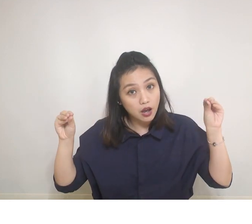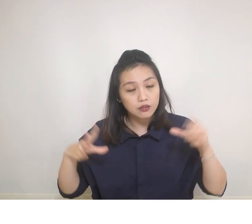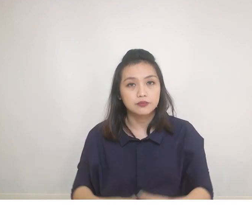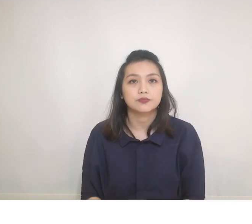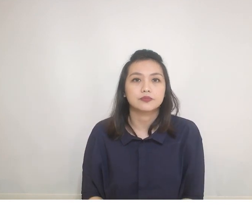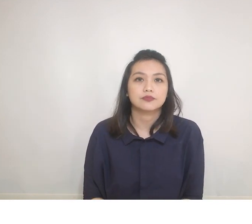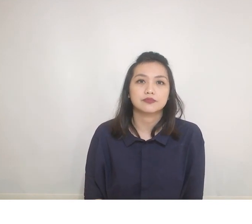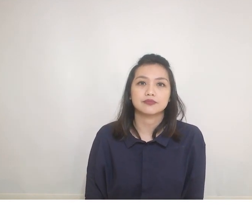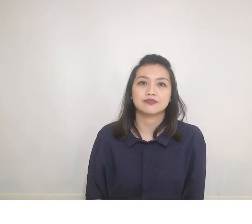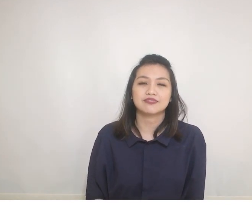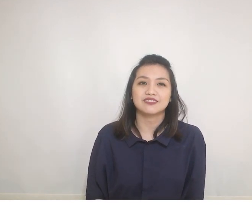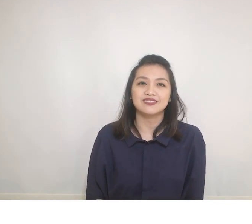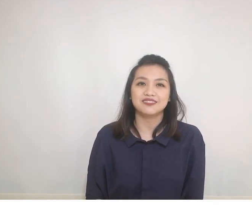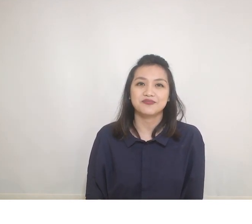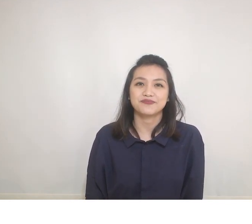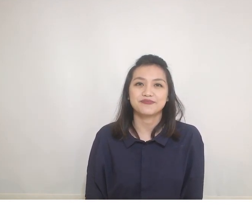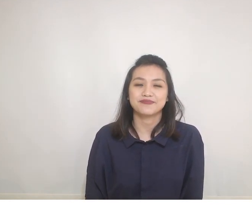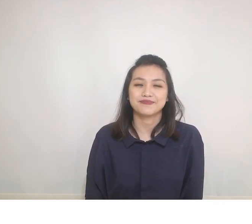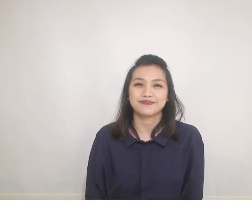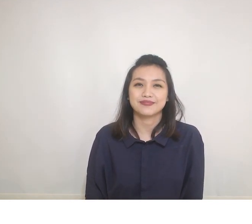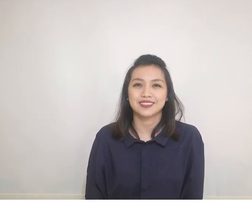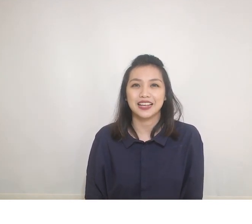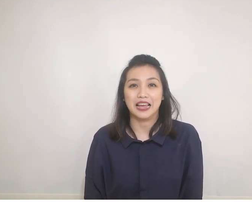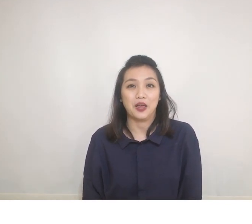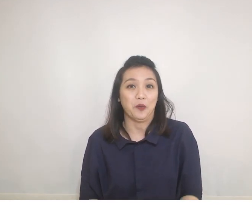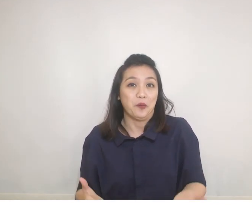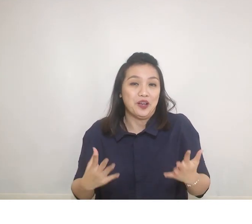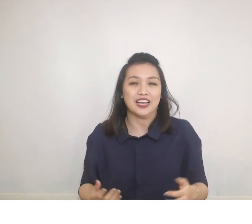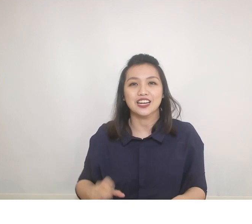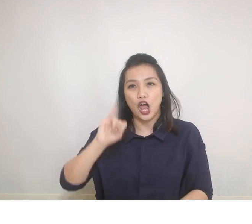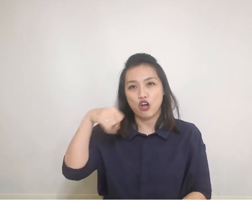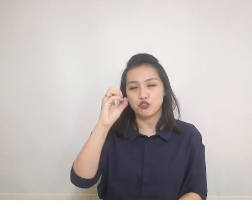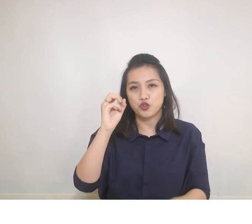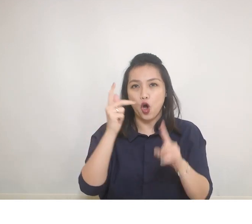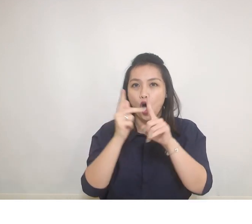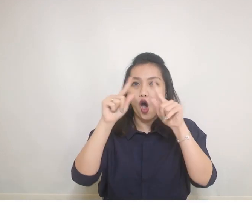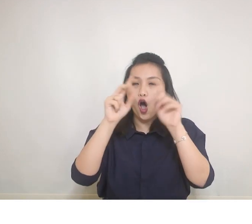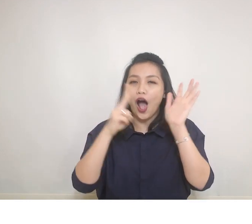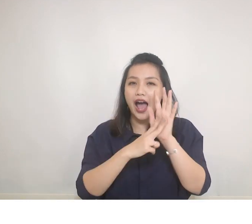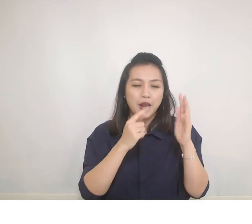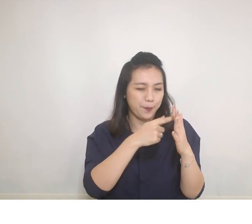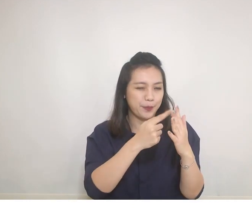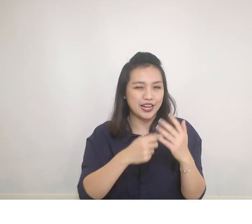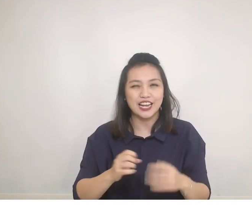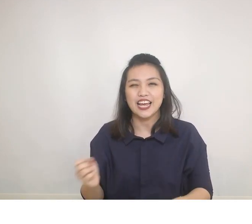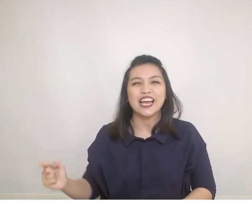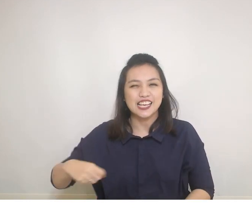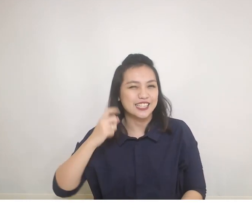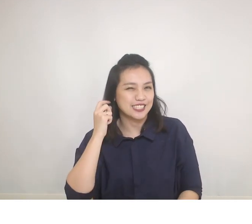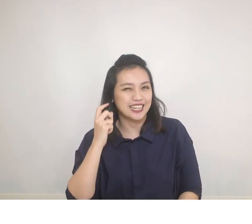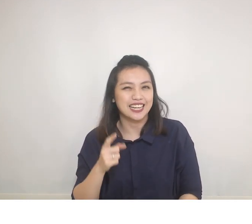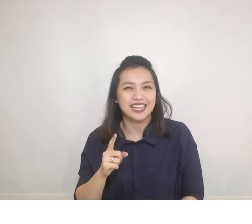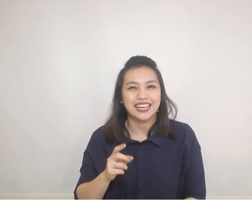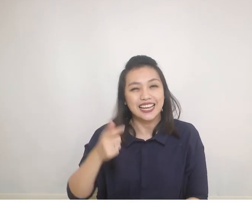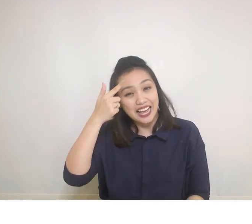seperti belum menikah. Jadi ya, jadi maksudnya ini curhat sekalian. Iya. Jadi karena